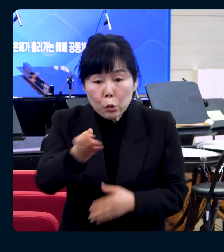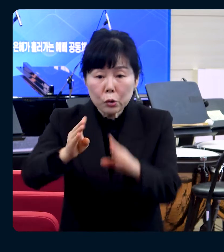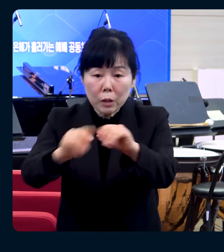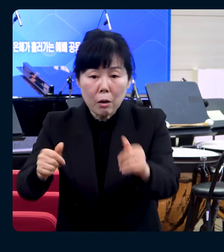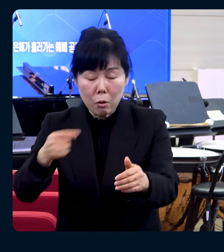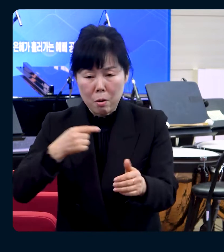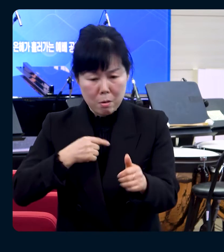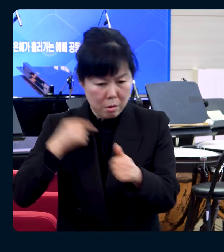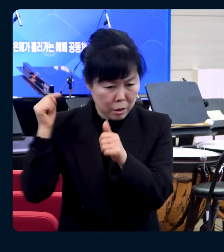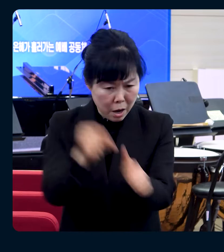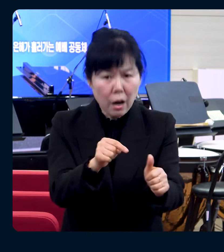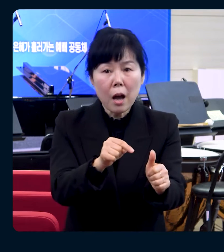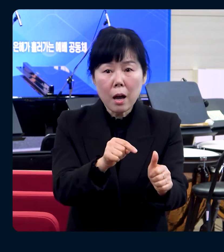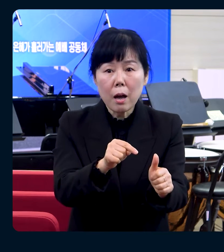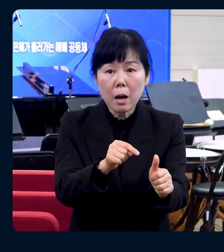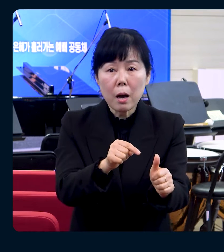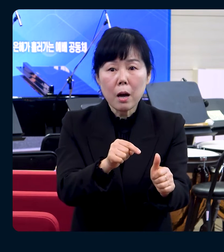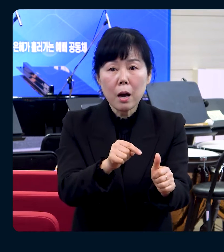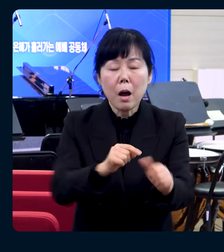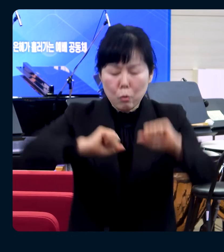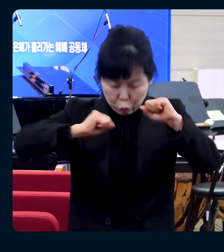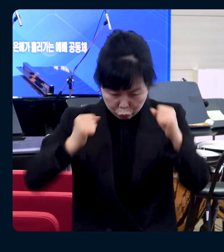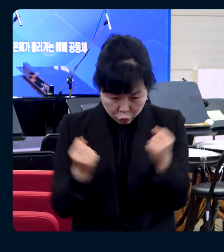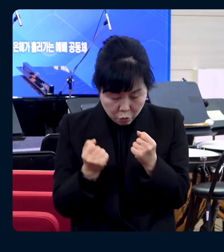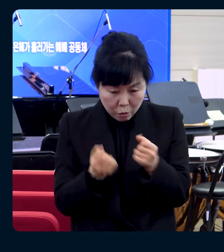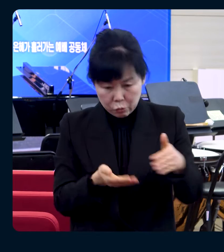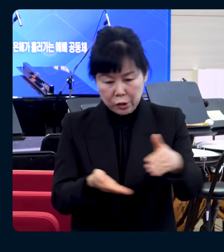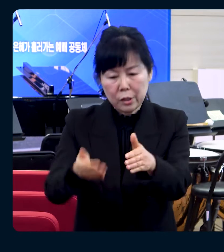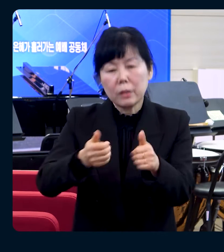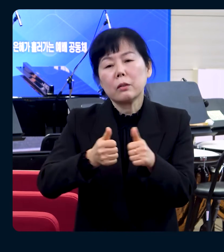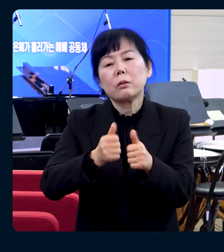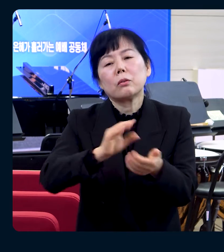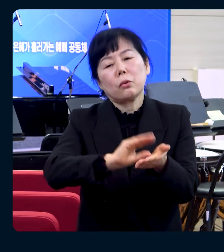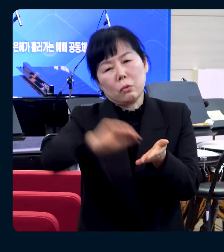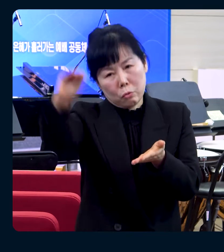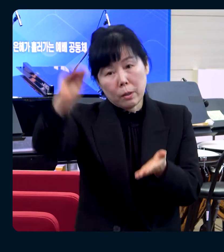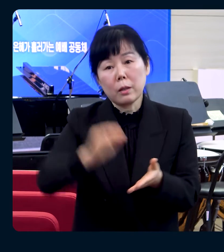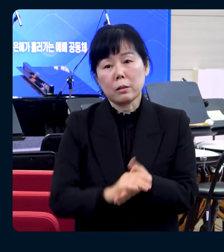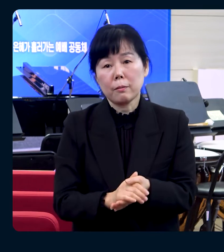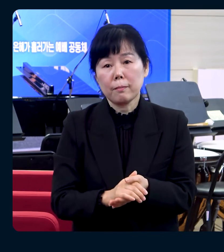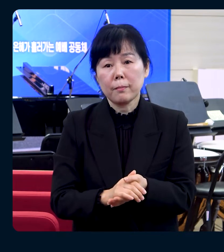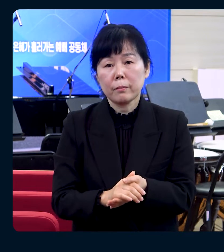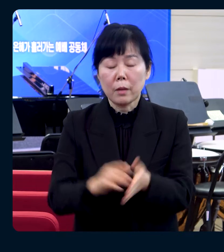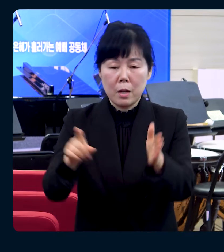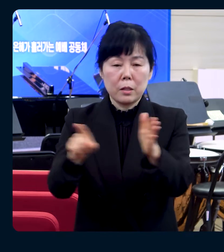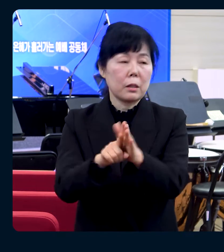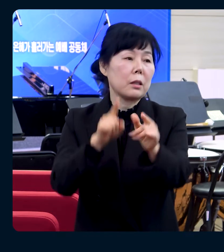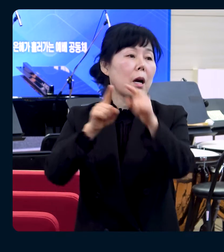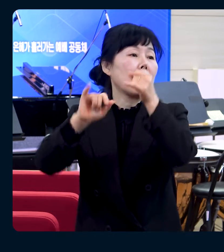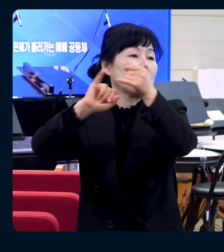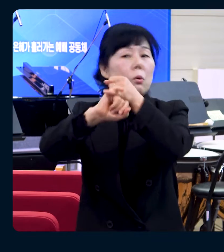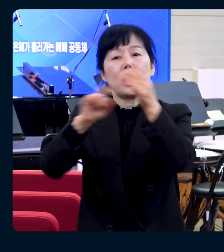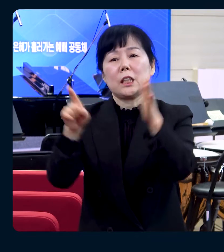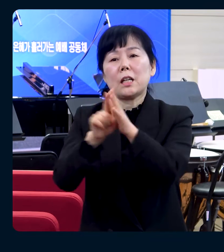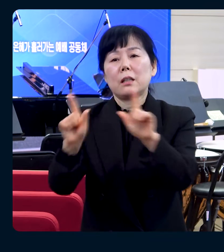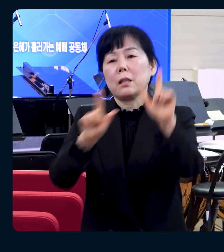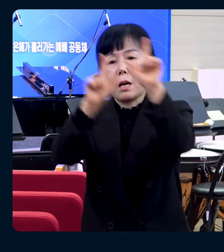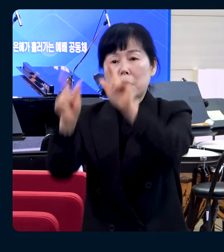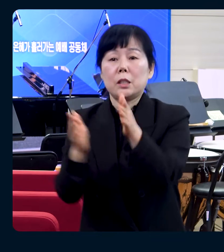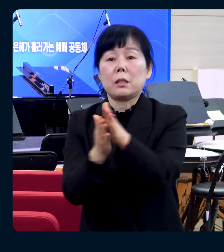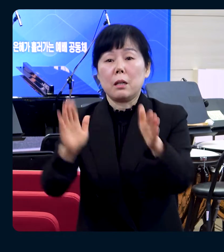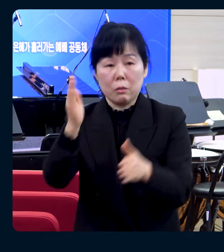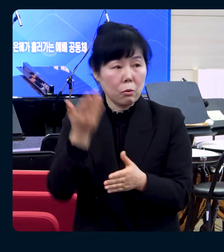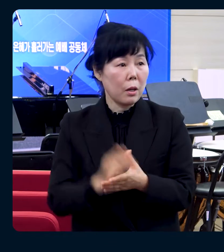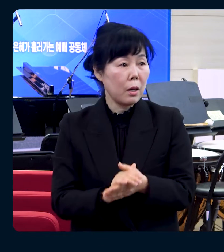하는 하나님 말씀에 순종해서 길을 떠난 것, 그거 아니냐는 말이죠. 길을 떠나면서 그의 신앙생활이 시작된 거예요.